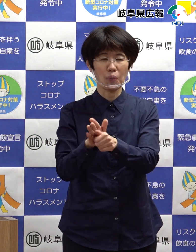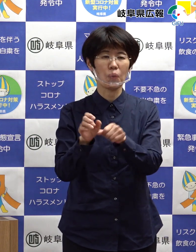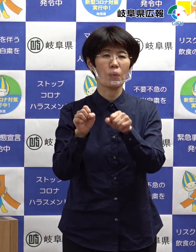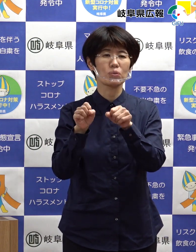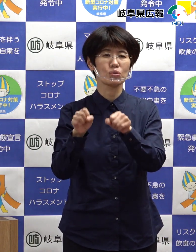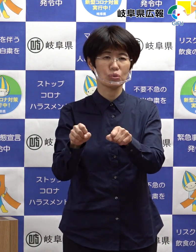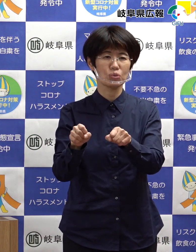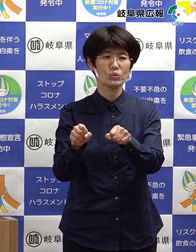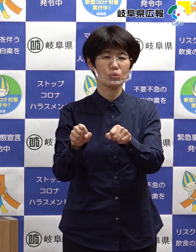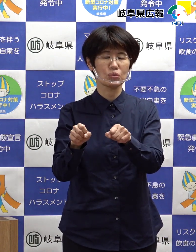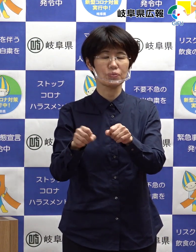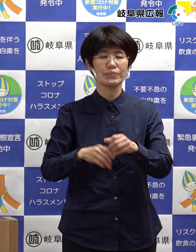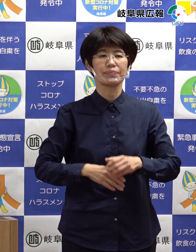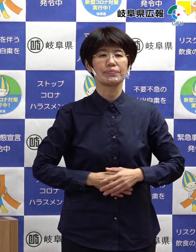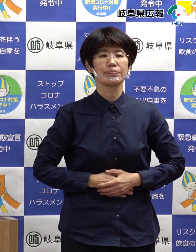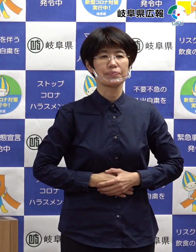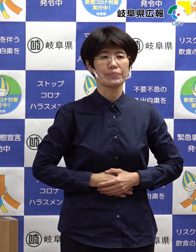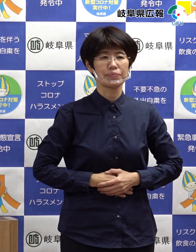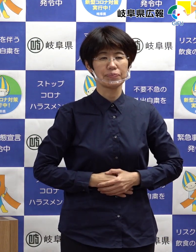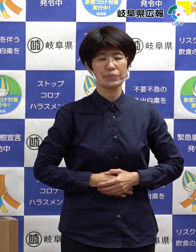ということと、あとはあの